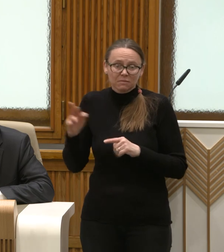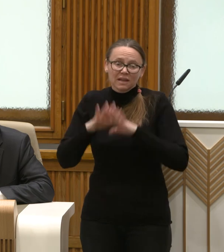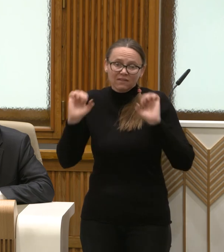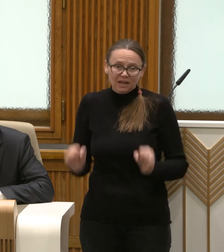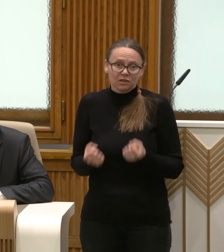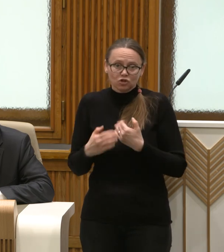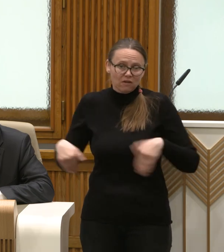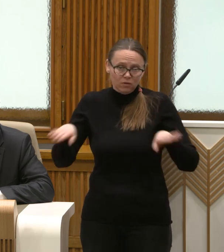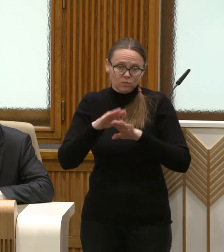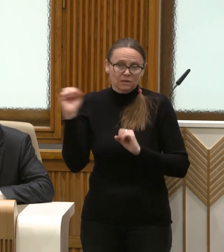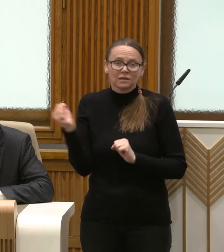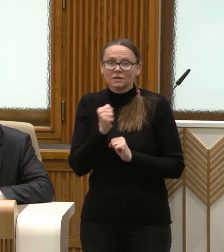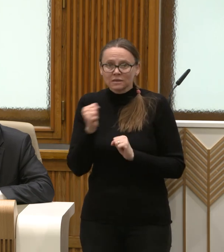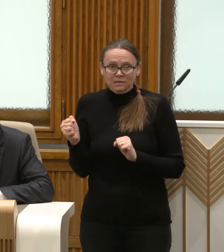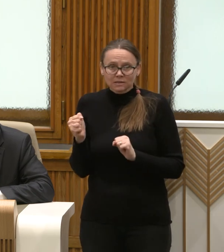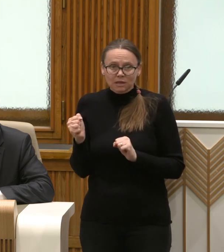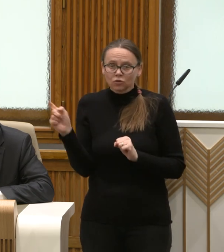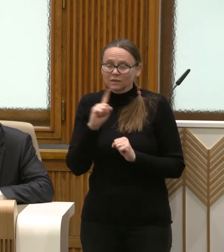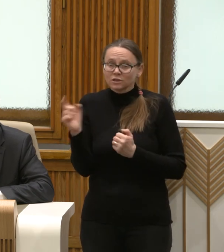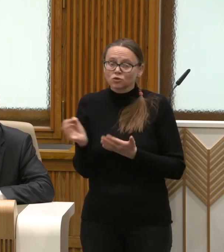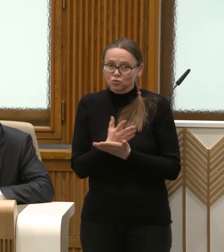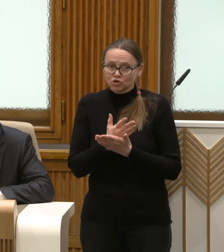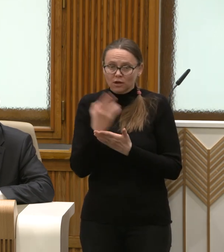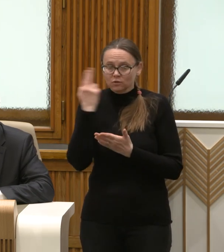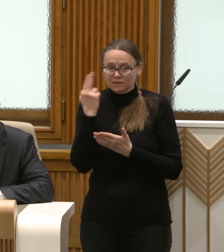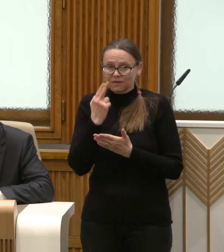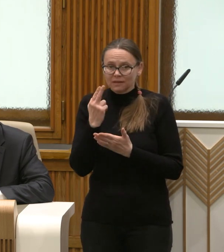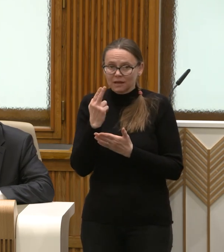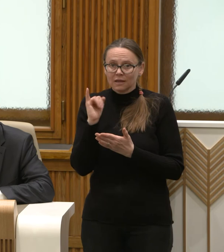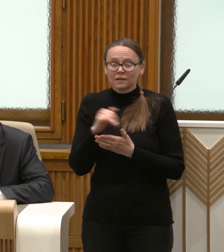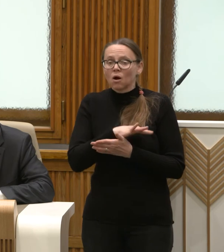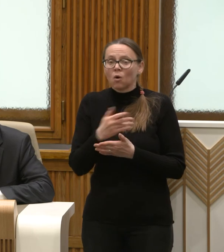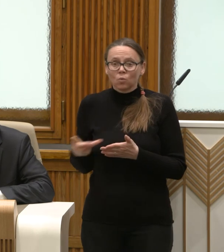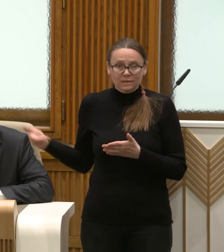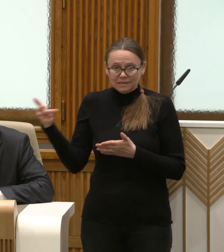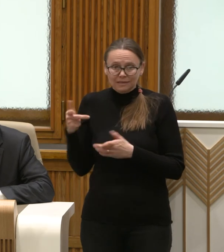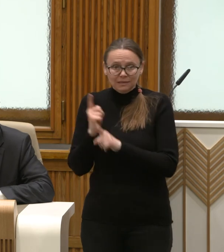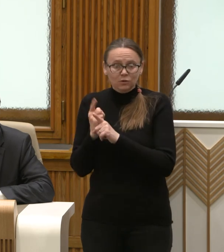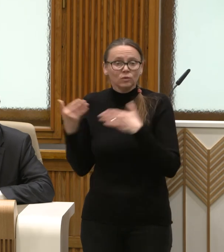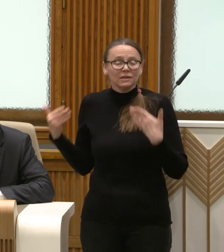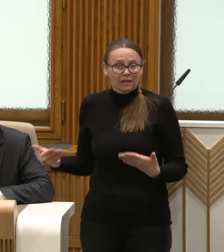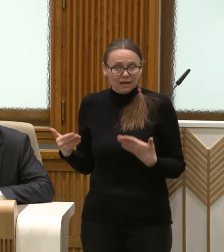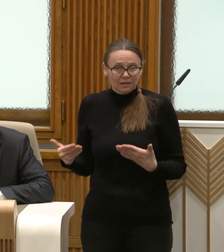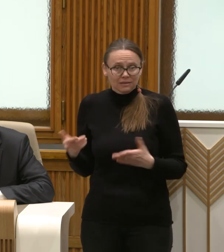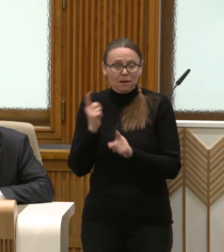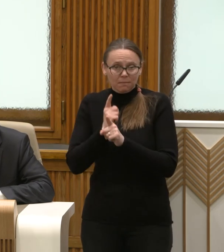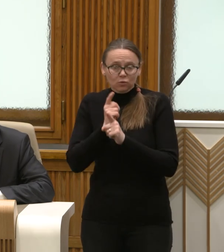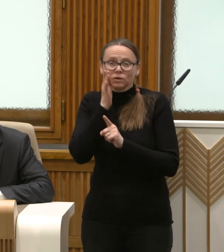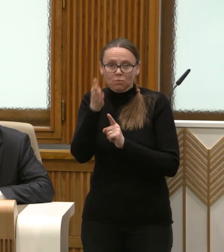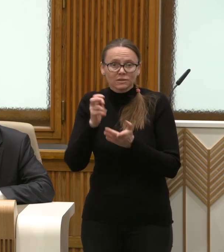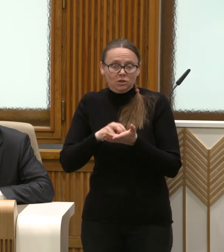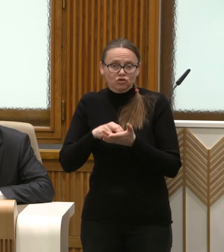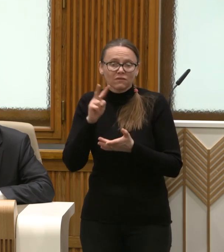težavah vsi. Zato ni naključje seveda, da vsi trije tudi danes in tudi boste še